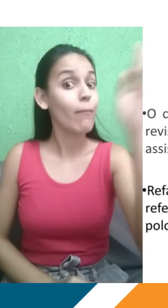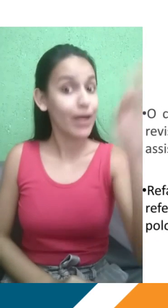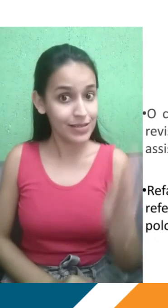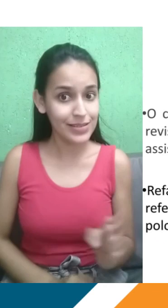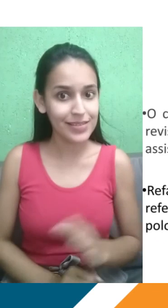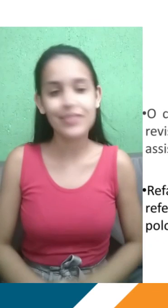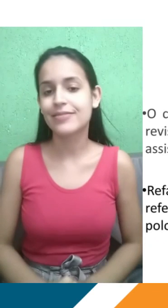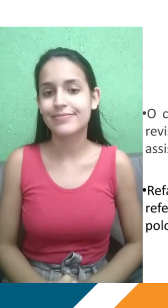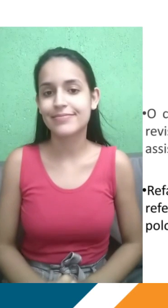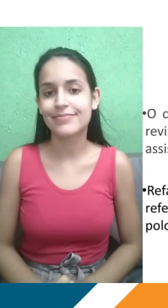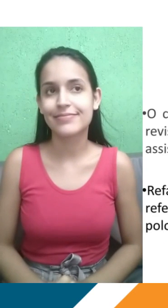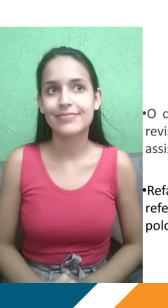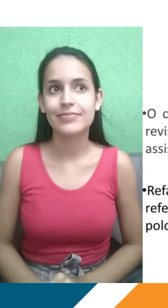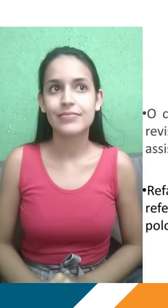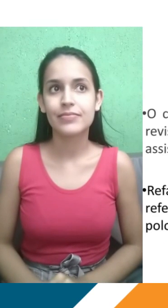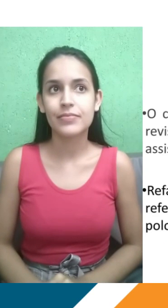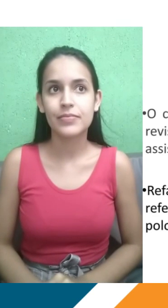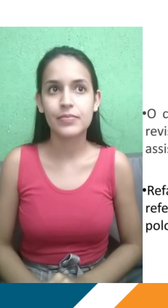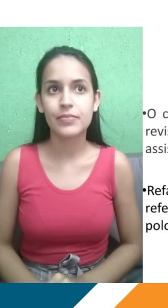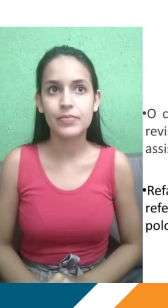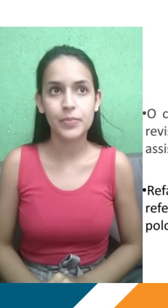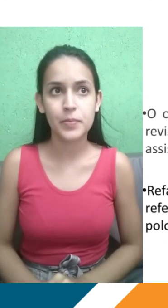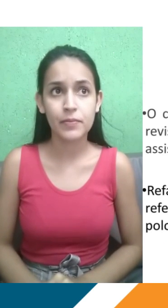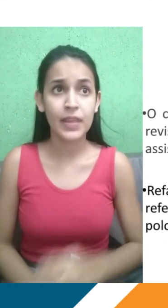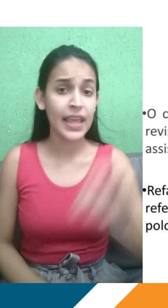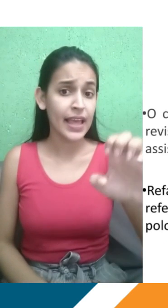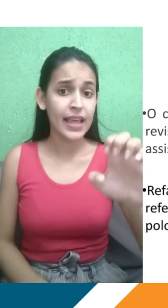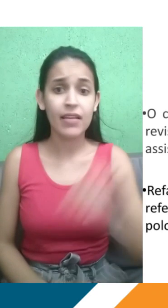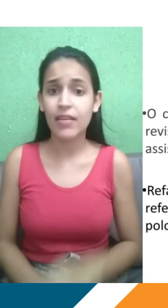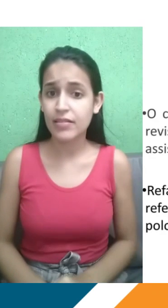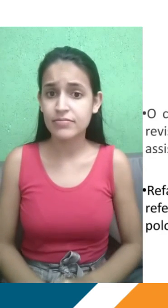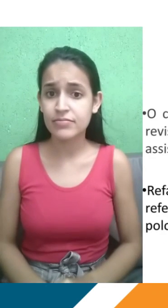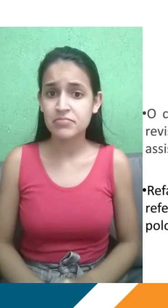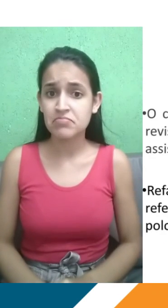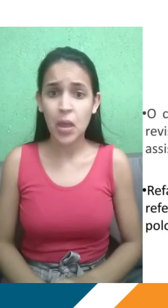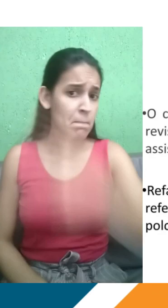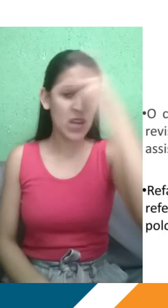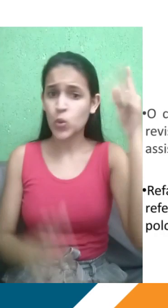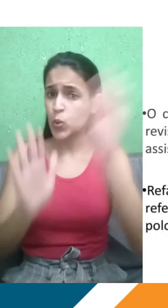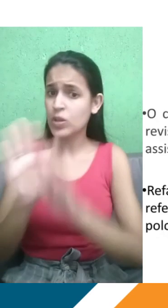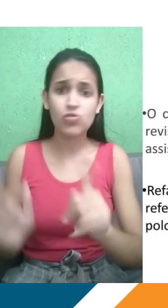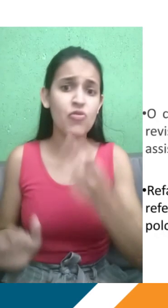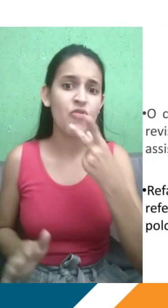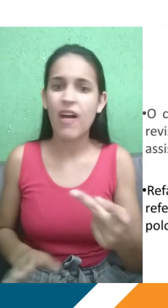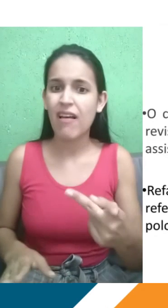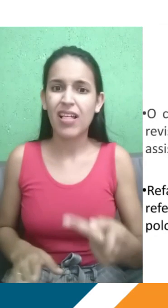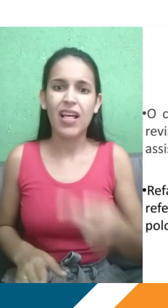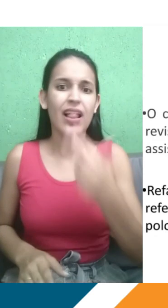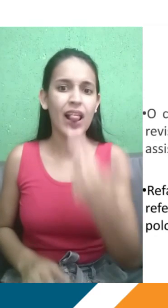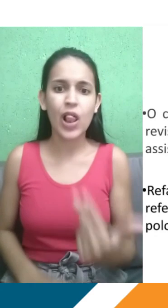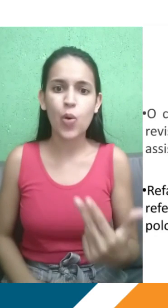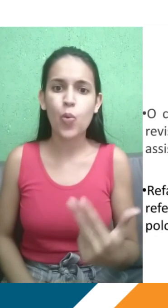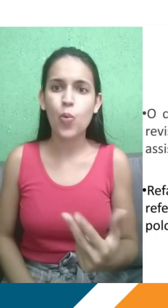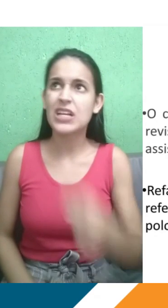Linguística, pode ser revisitado na sua apostila de módulo 1 de língua portuguesa, ou também você pode assistir ao